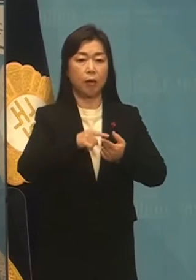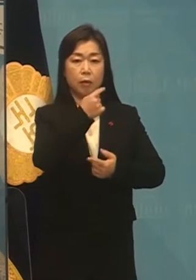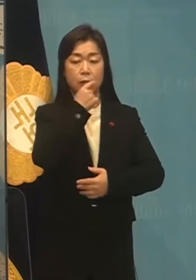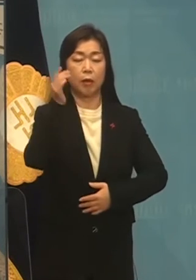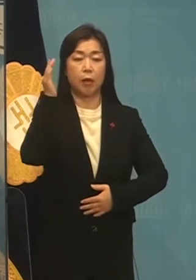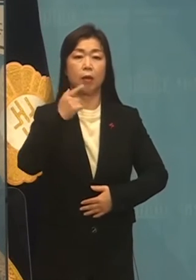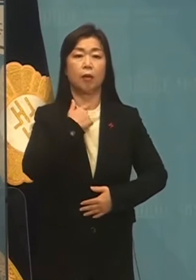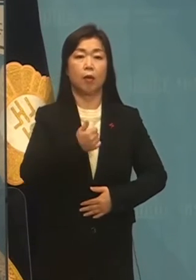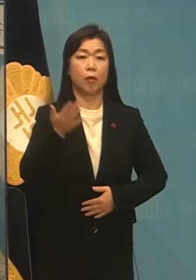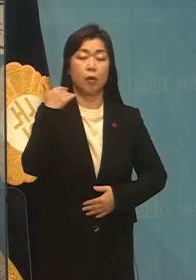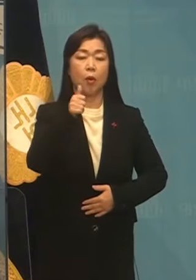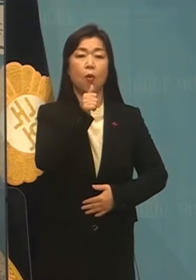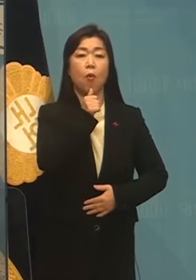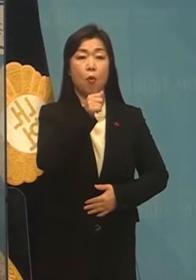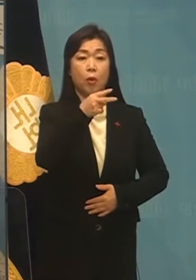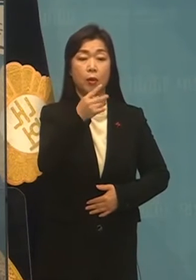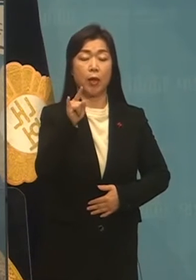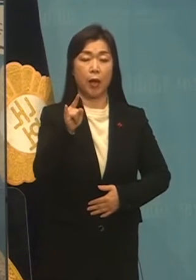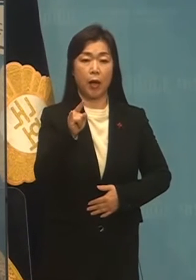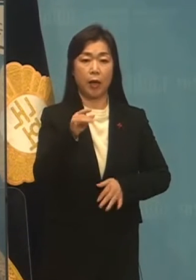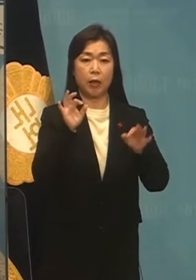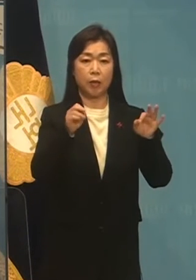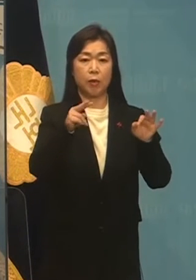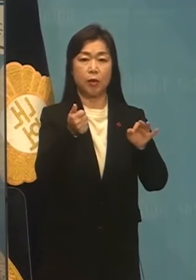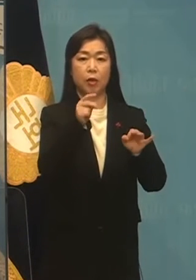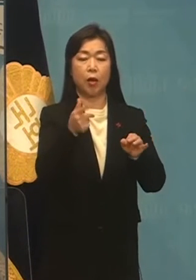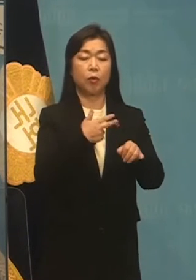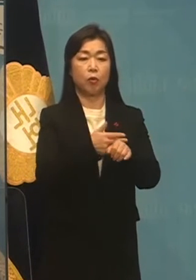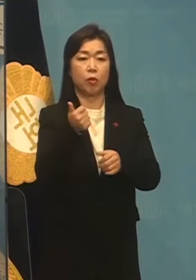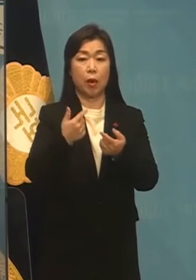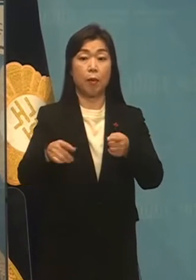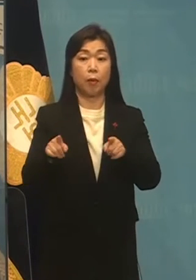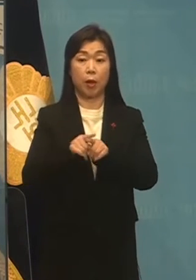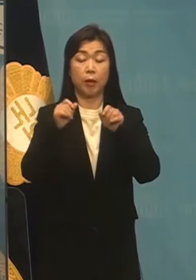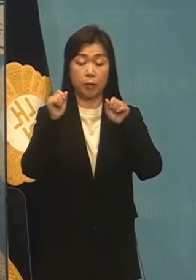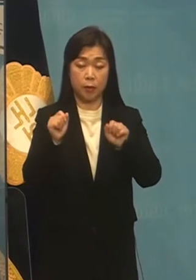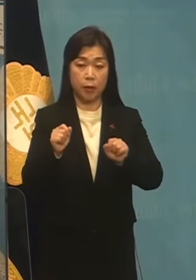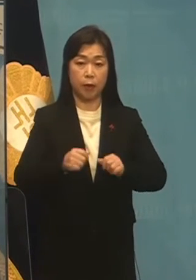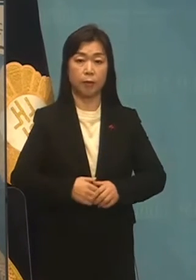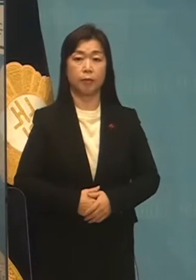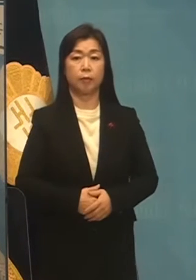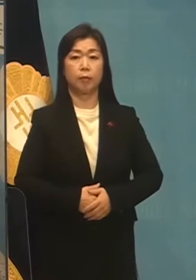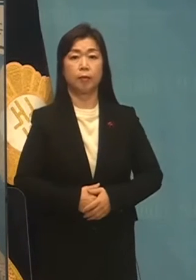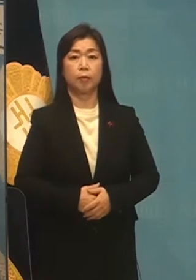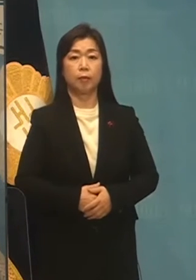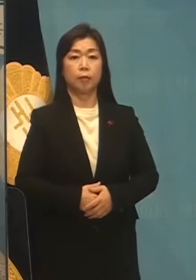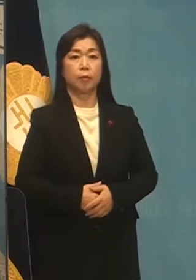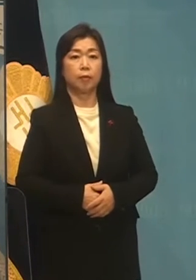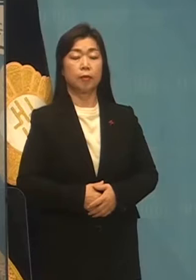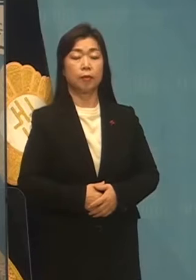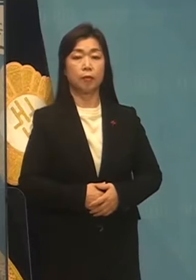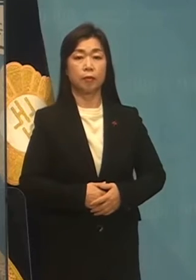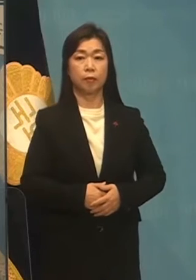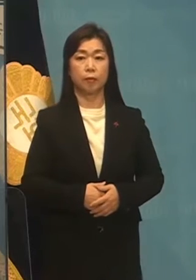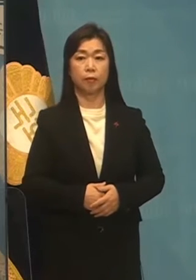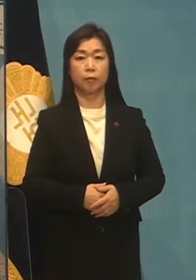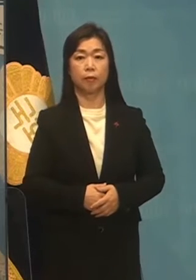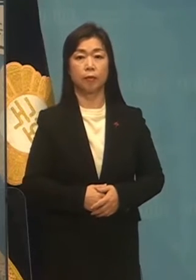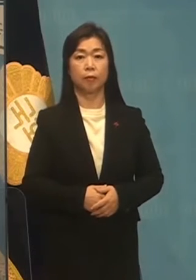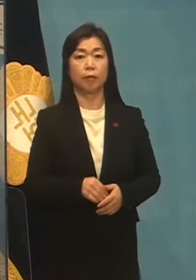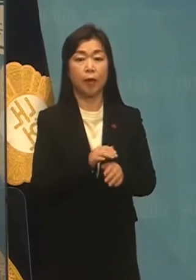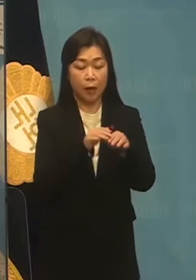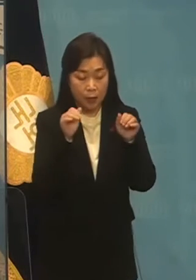전 홍대 교수님 김승현 교수님 함께 자리하고 계십니다. 네,